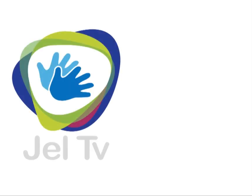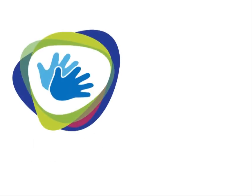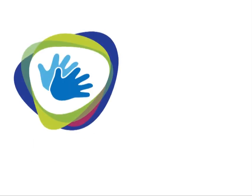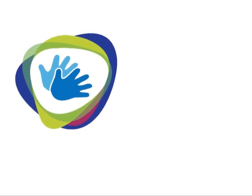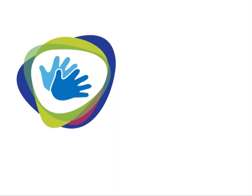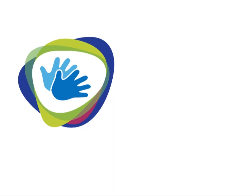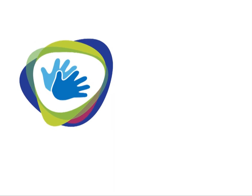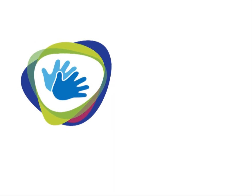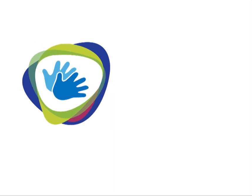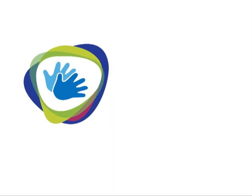Thank you.